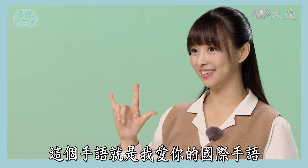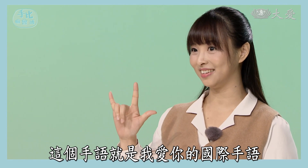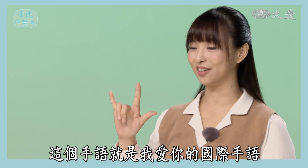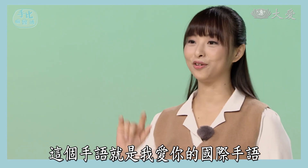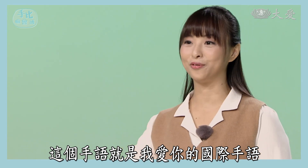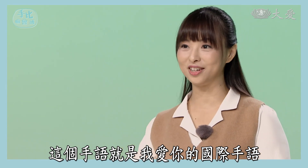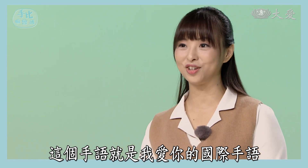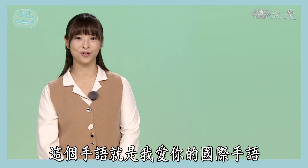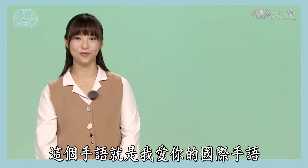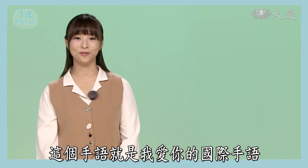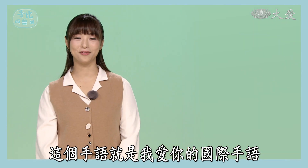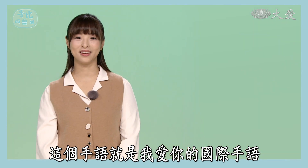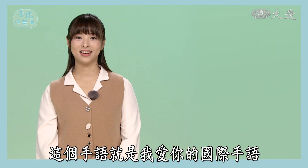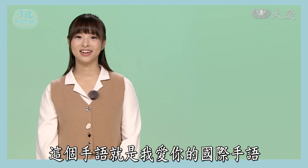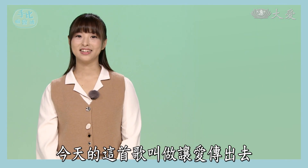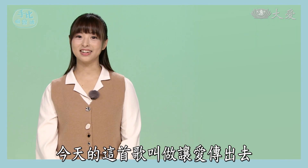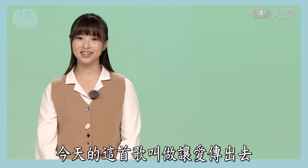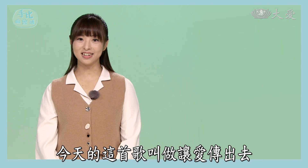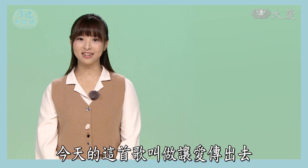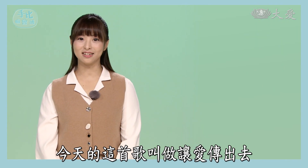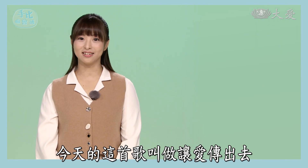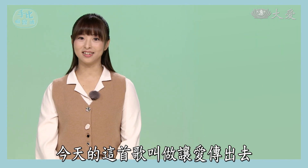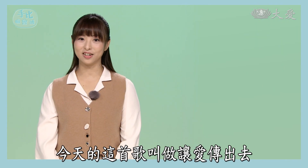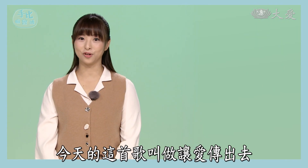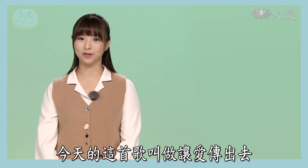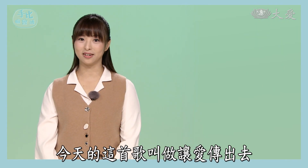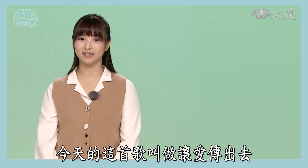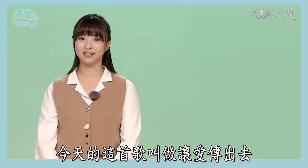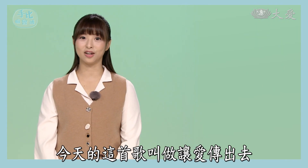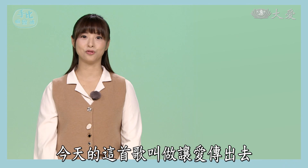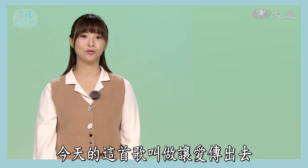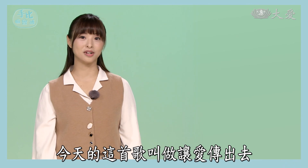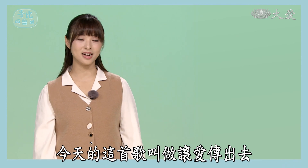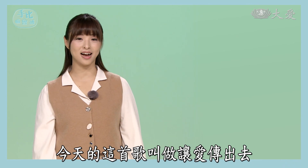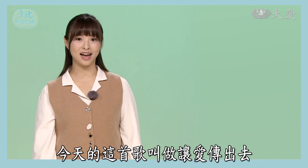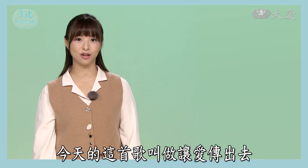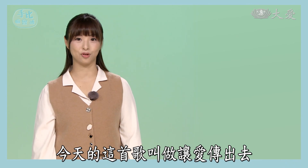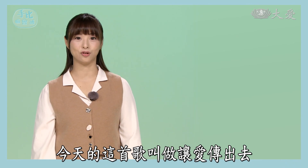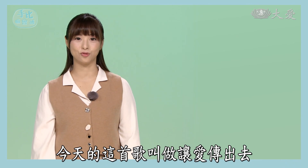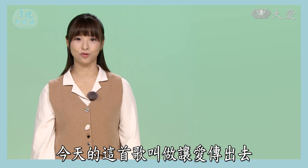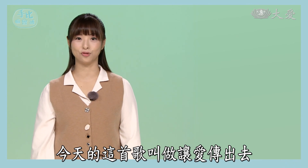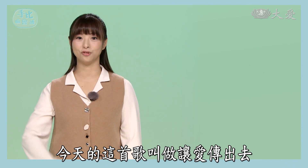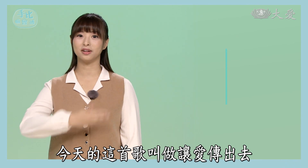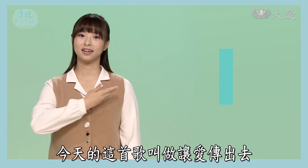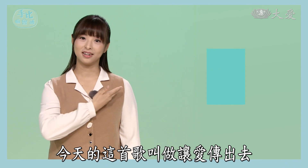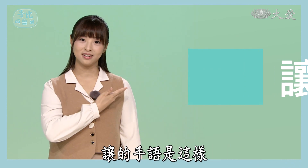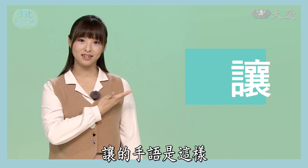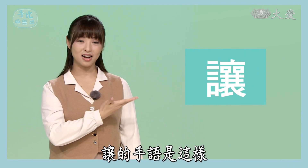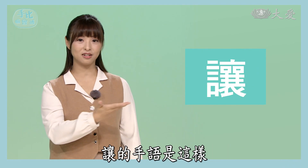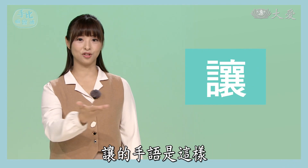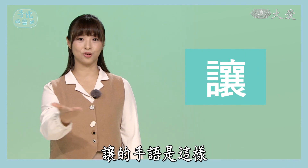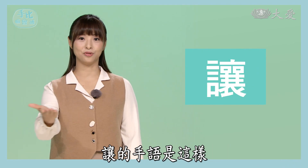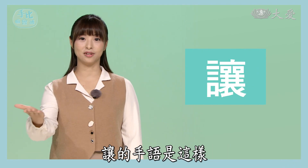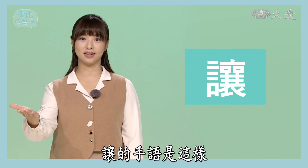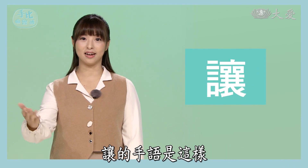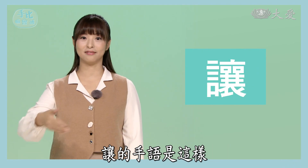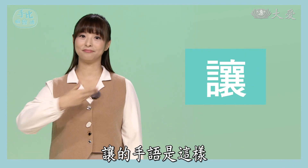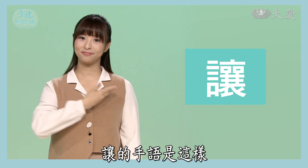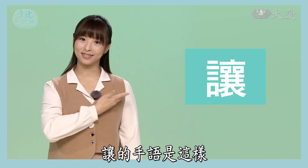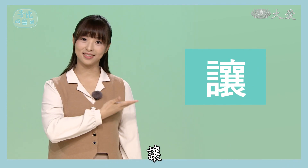的国际手语。那今天的这首歌呢，叫做《让爱传出去》。让的手语是这样，